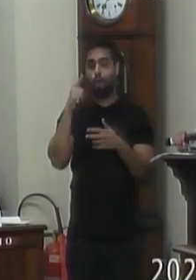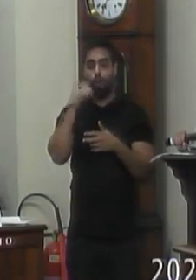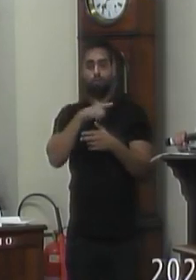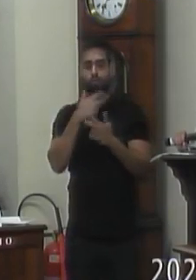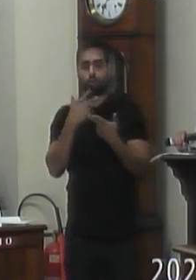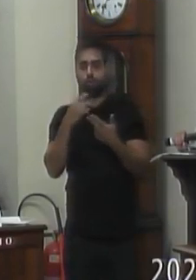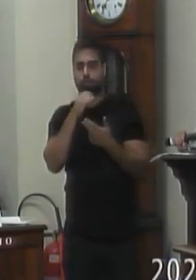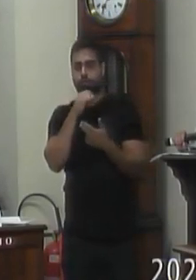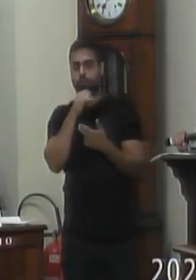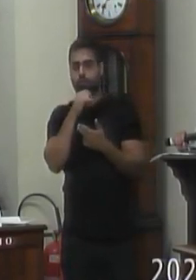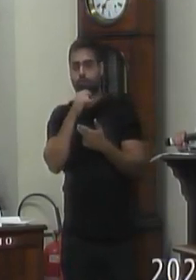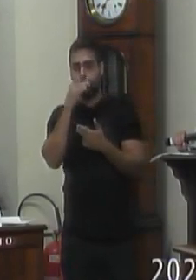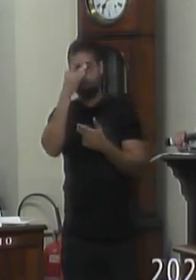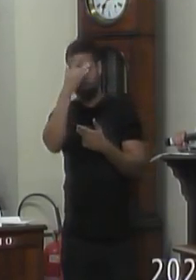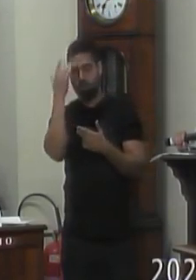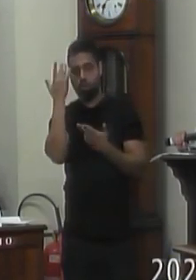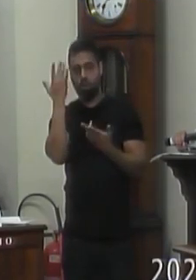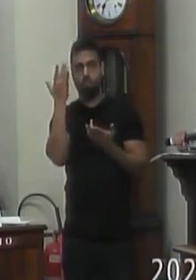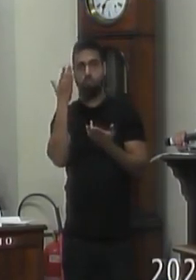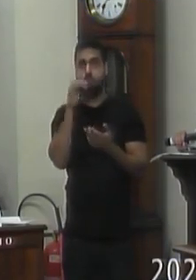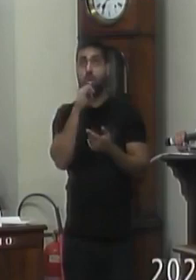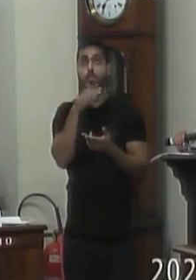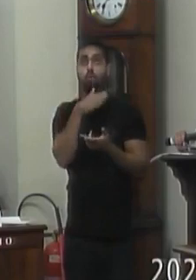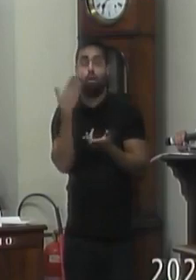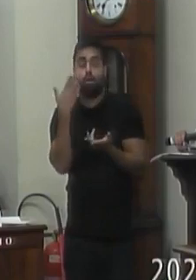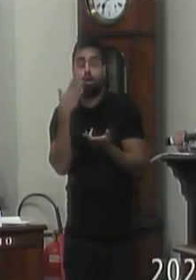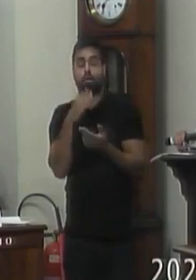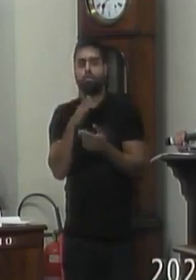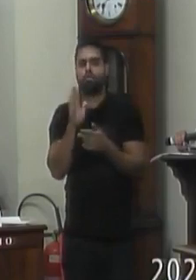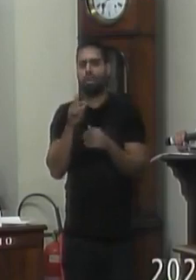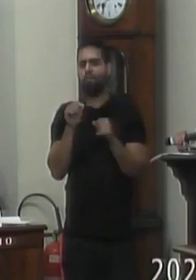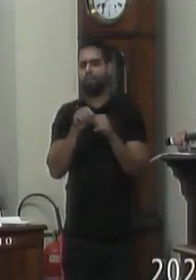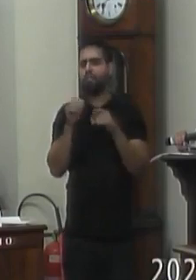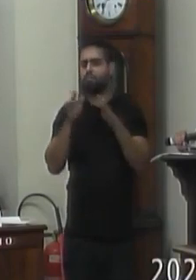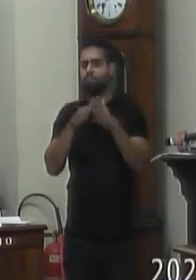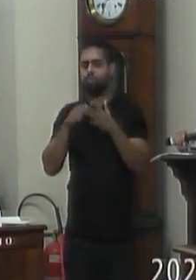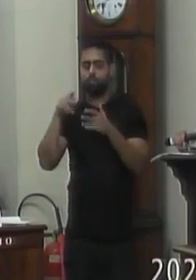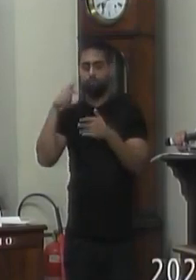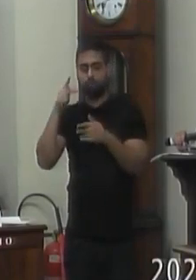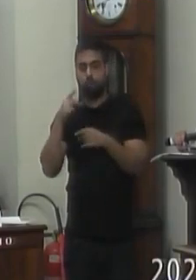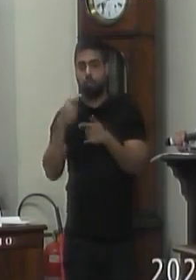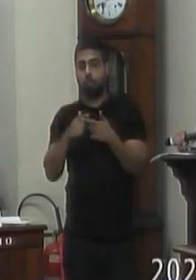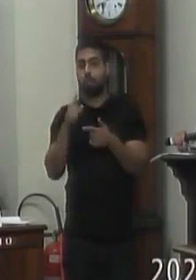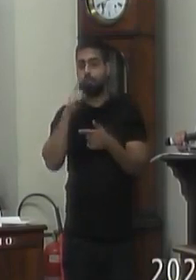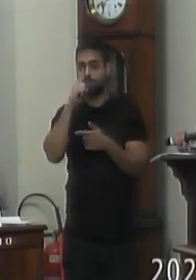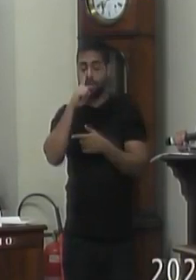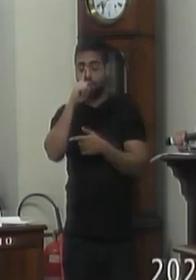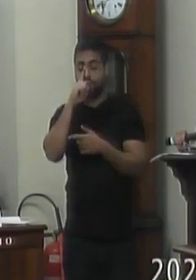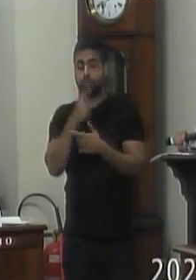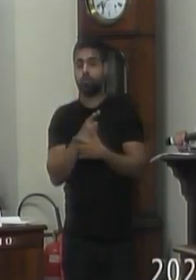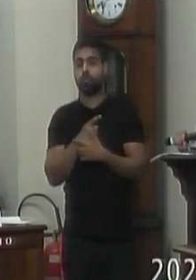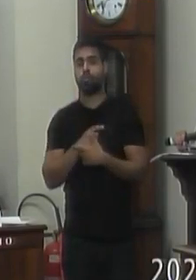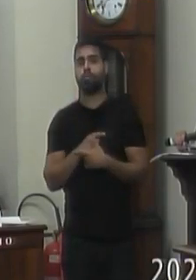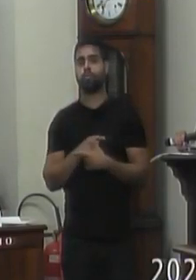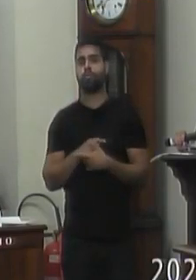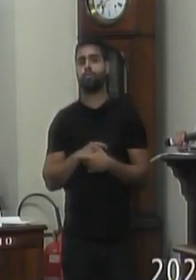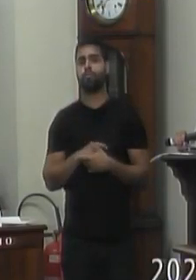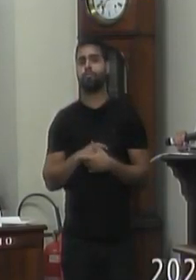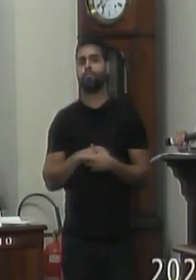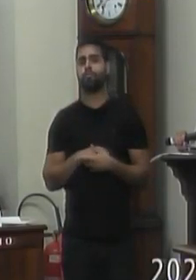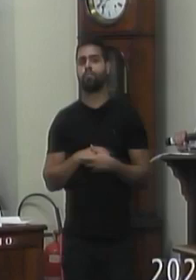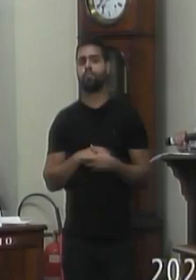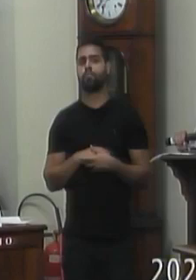foi motivo não só de mim, mas de vários vereadores aí. A hora que aconteceu uma tragédia, é a hora que